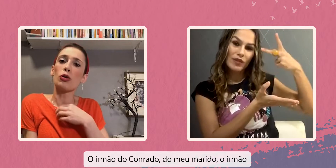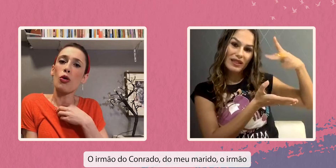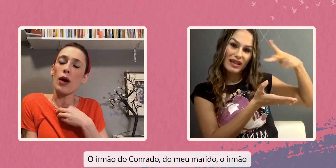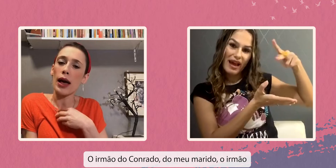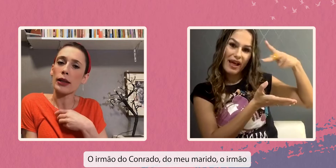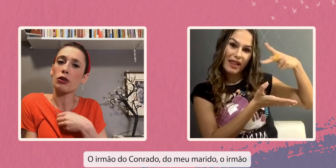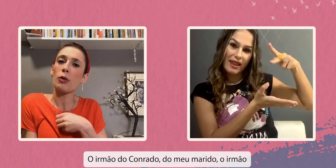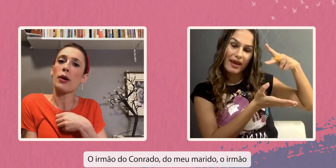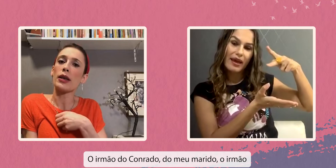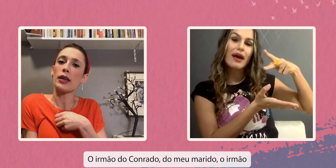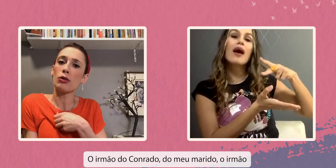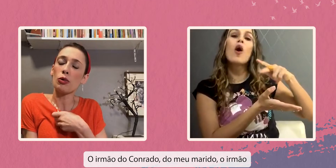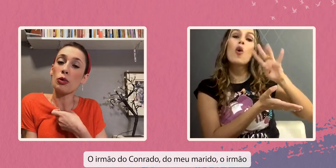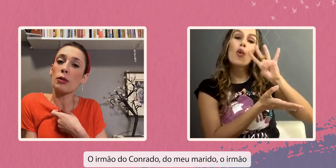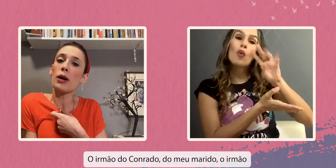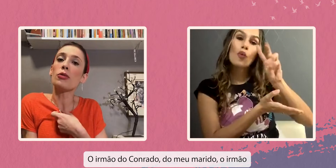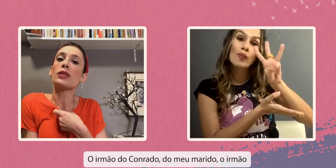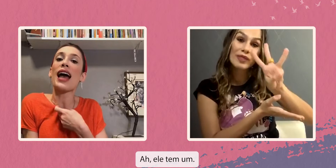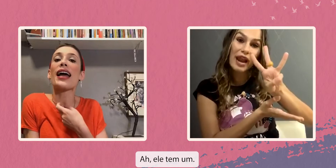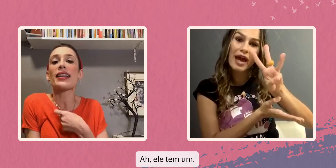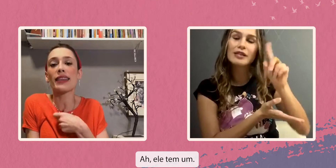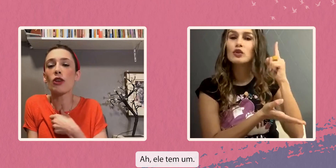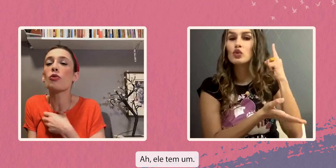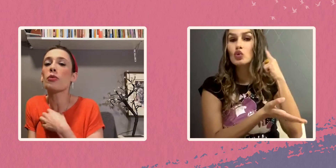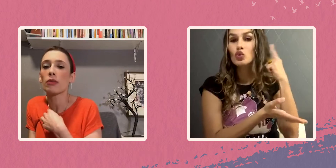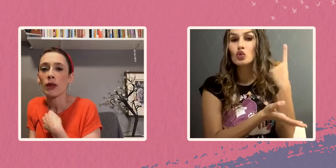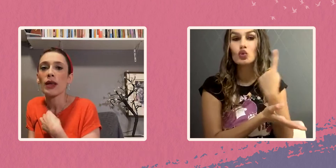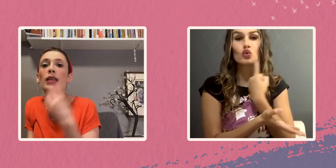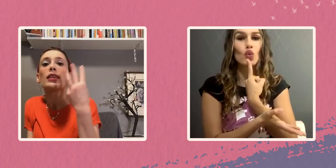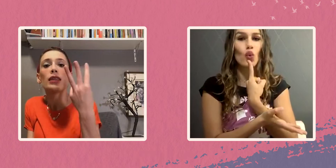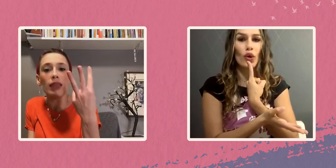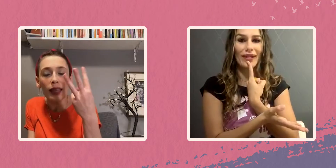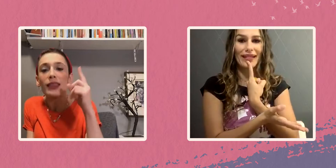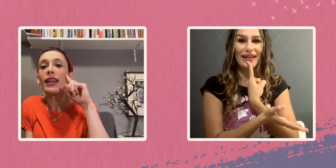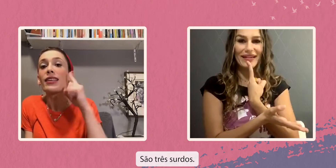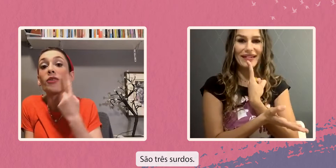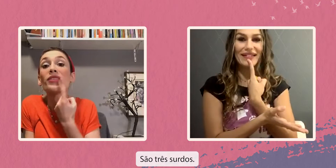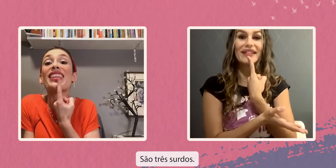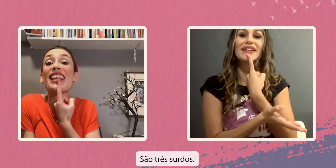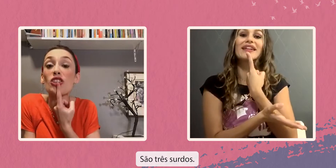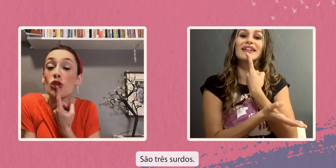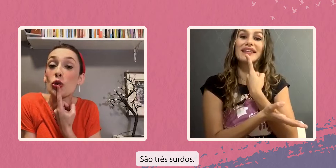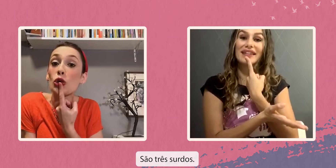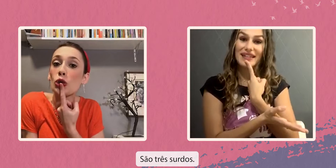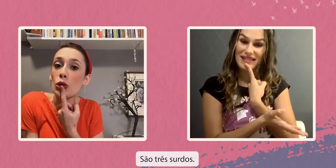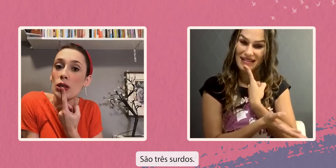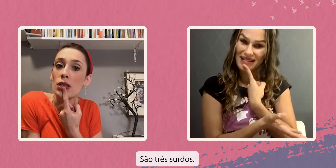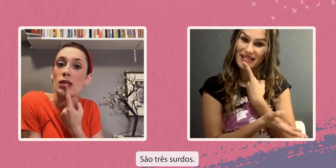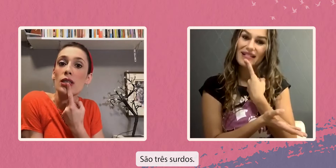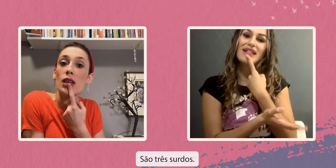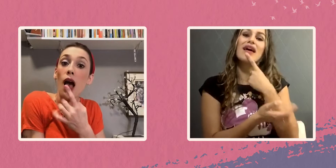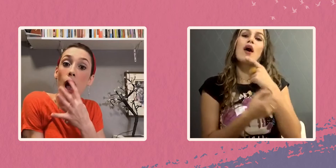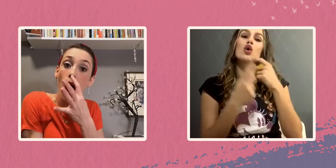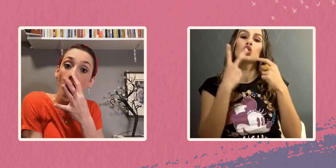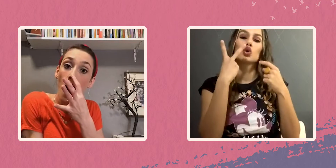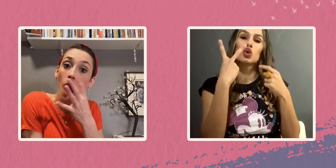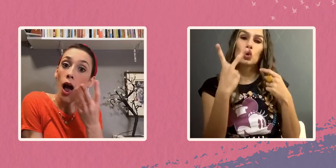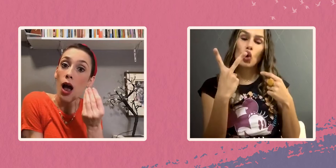O irmão do Conrado, do meu marido, o irmão. Ele tem são 3